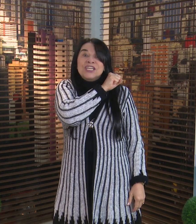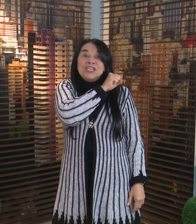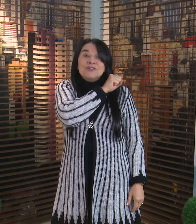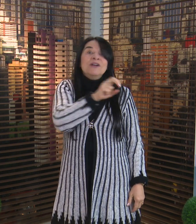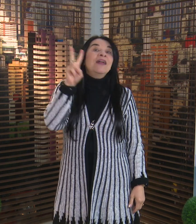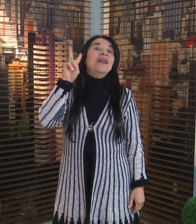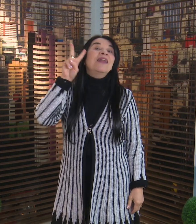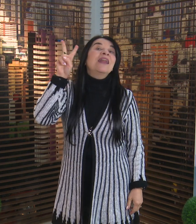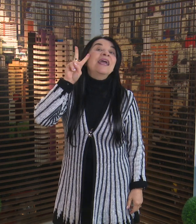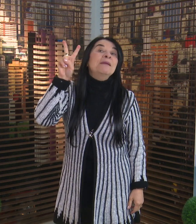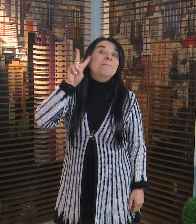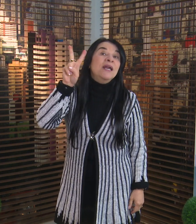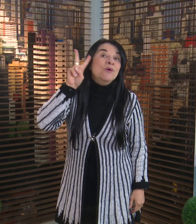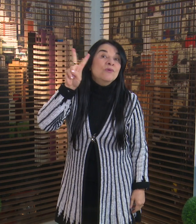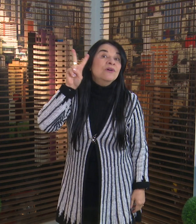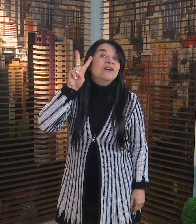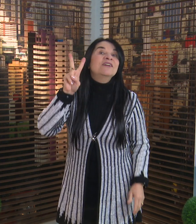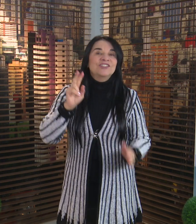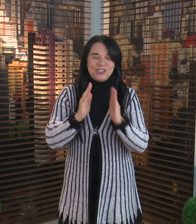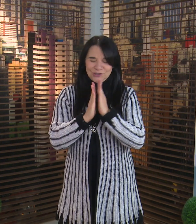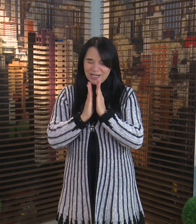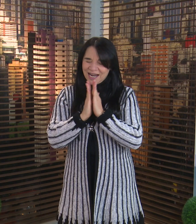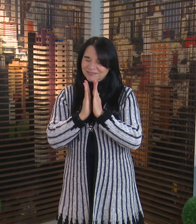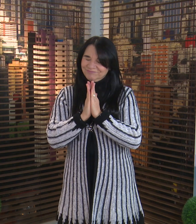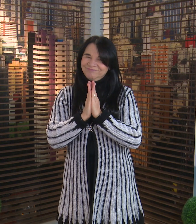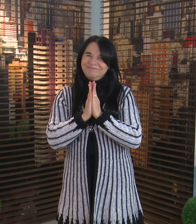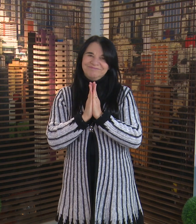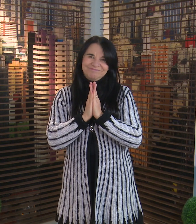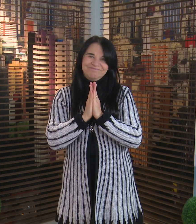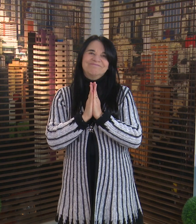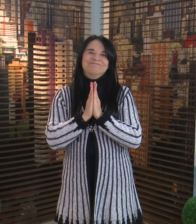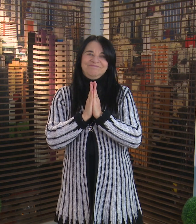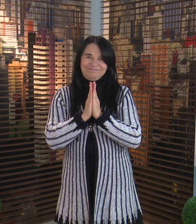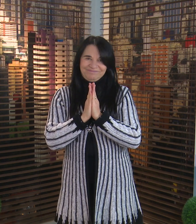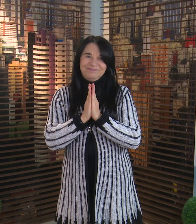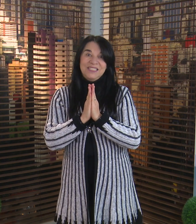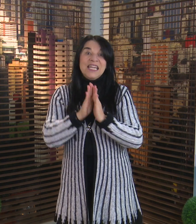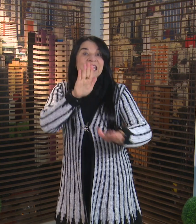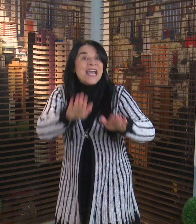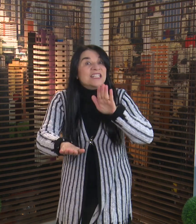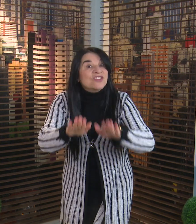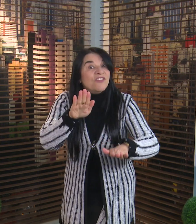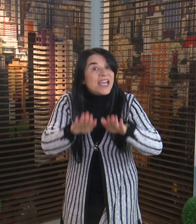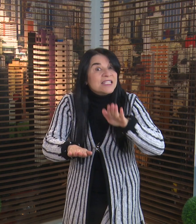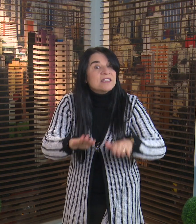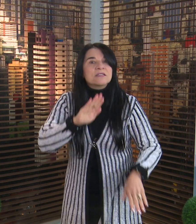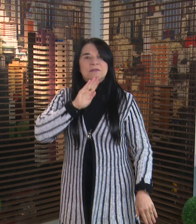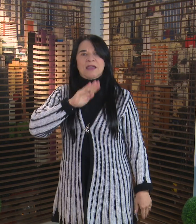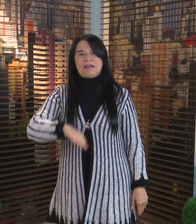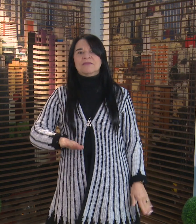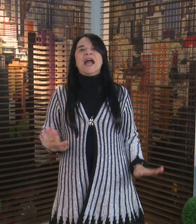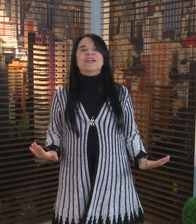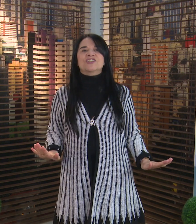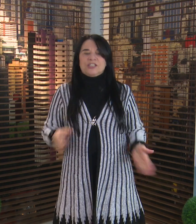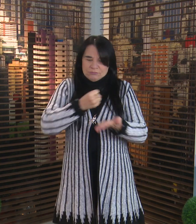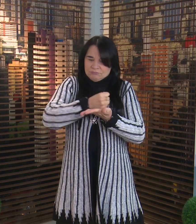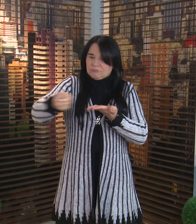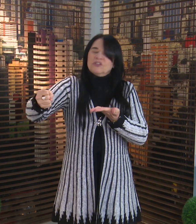rapidinho lembram de orar. E às vezes é tarde,